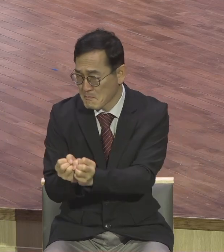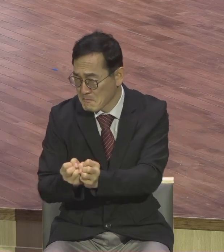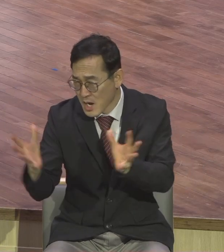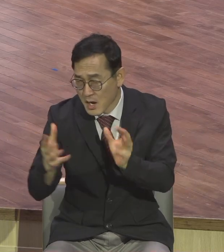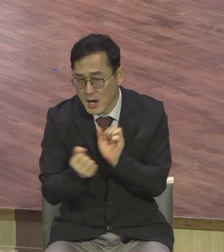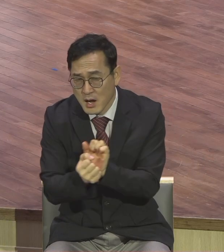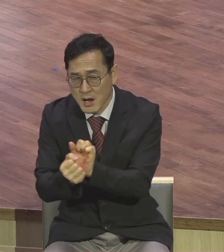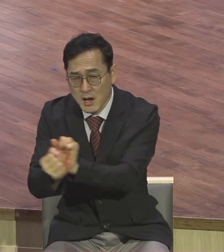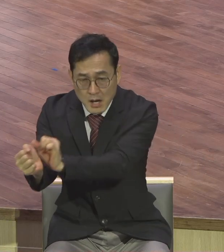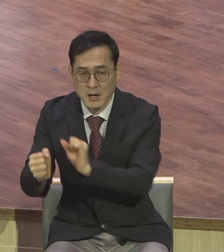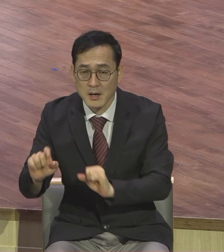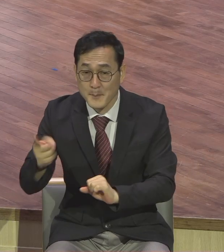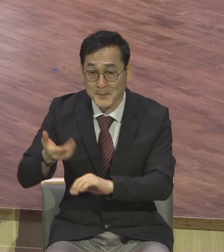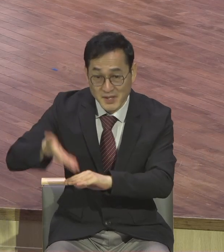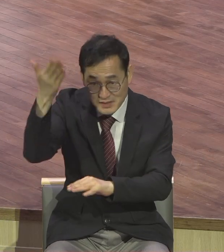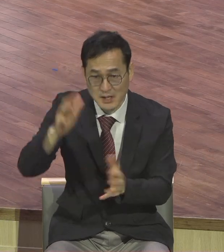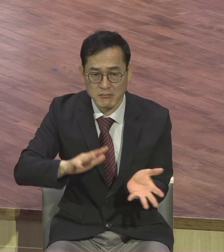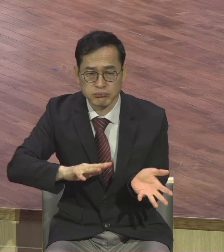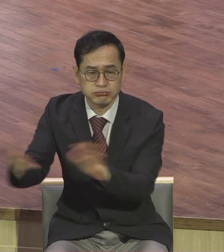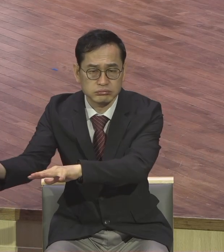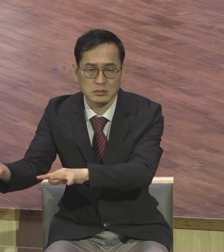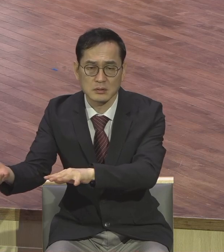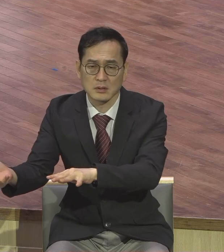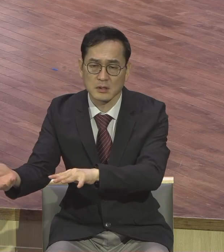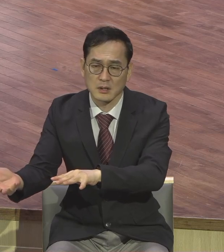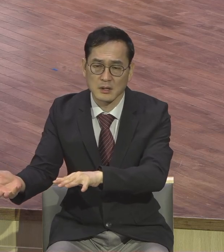군인을 포함해서 그래 죽었다.